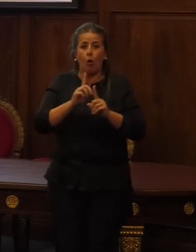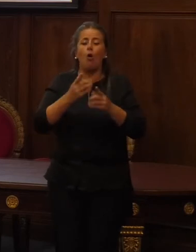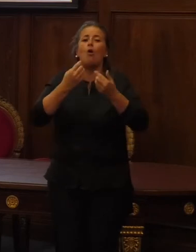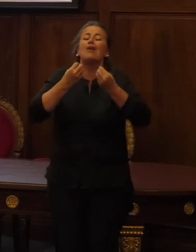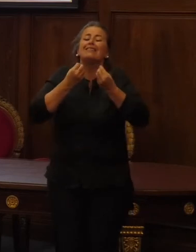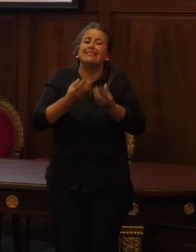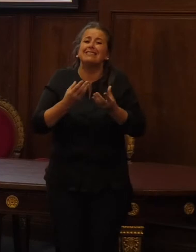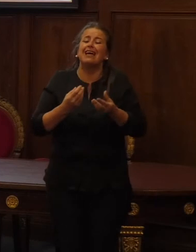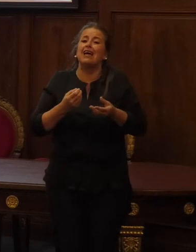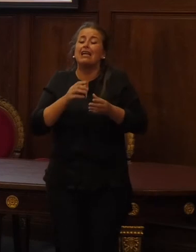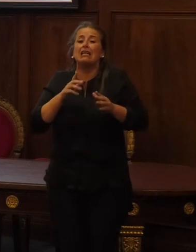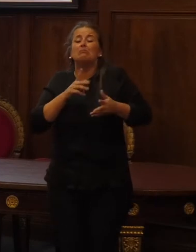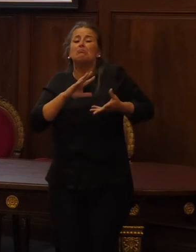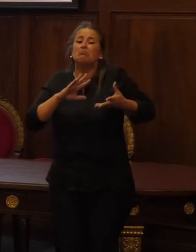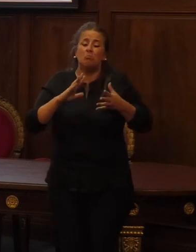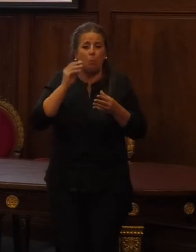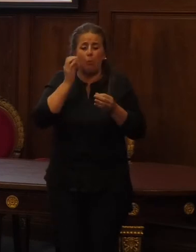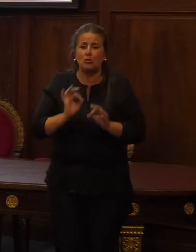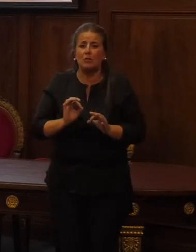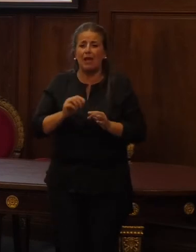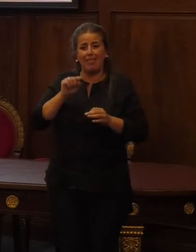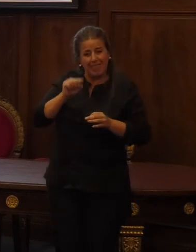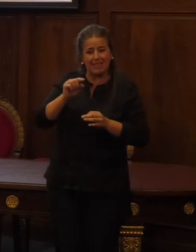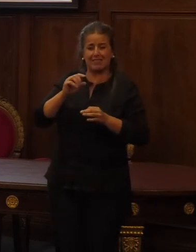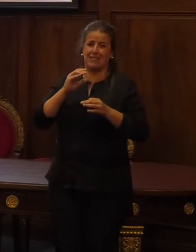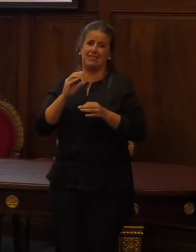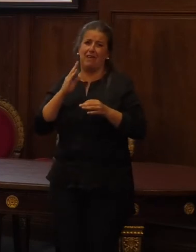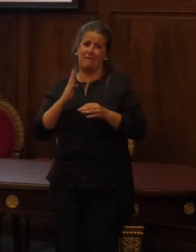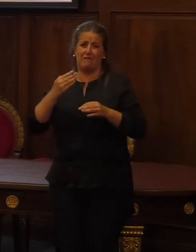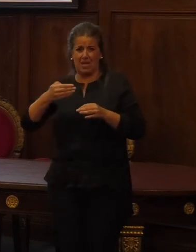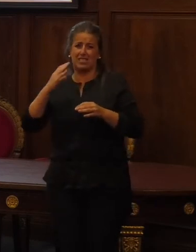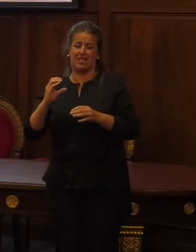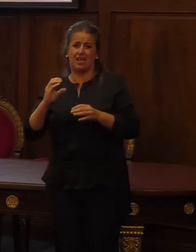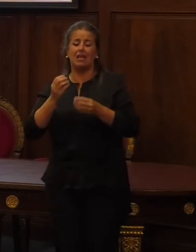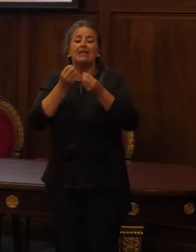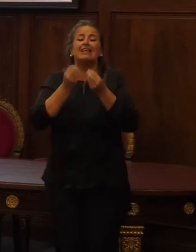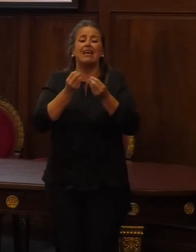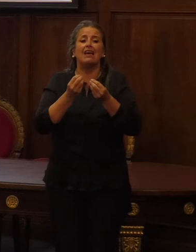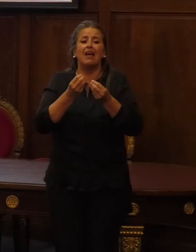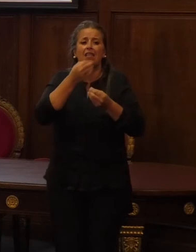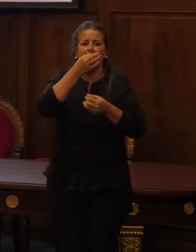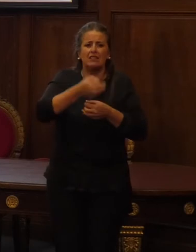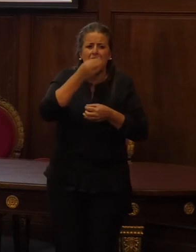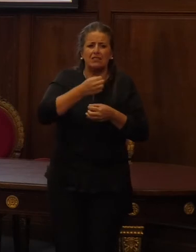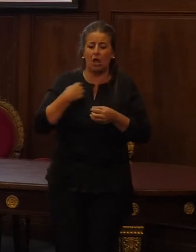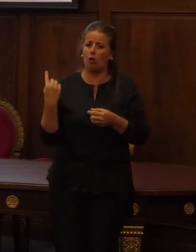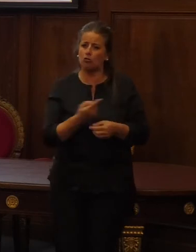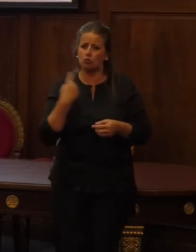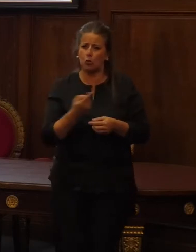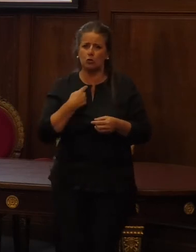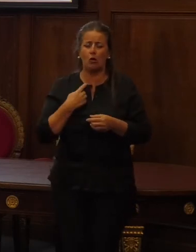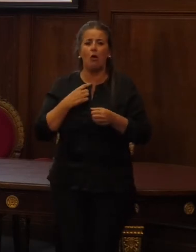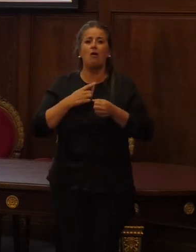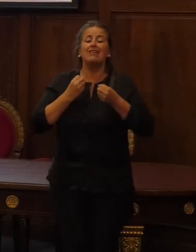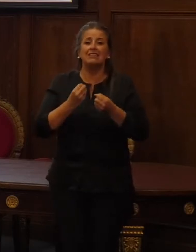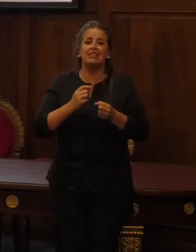las condiciones de posibilidad de ese CDC. Y eran las condición y posibilidad que nosotros teníamos de